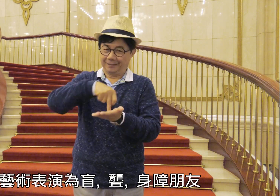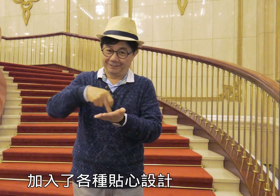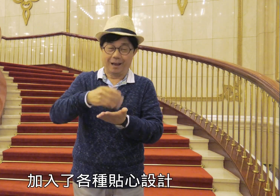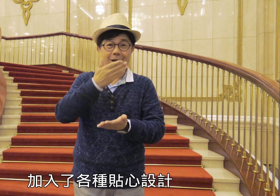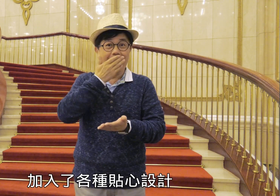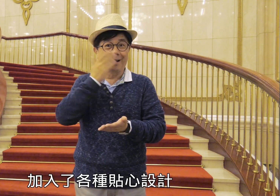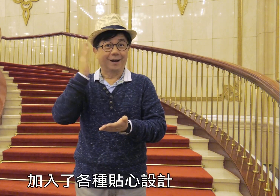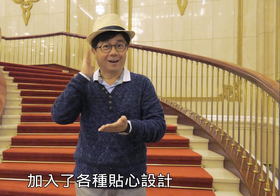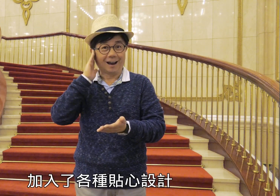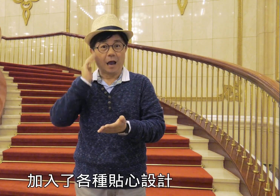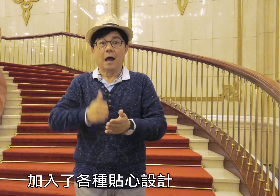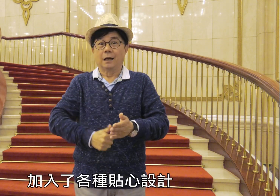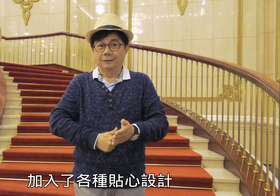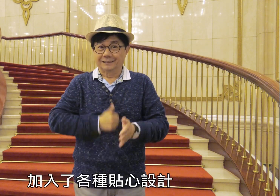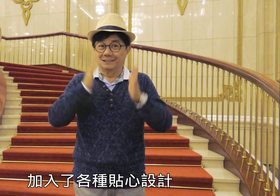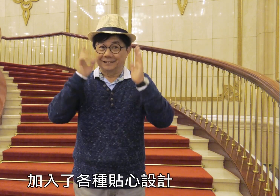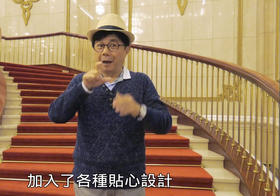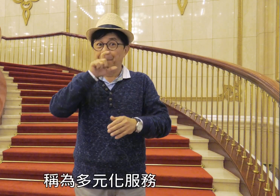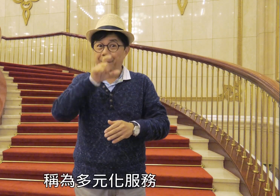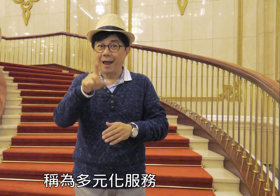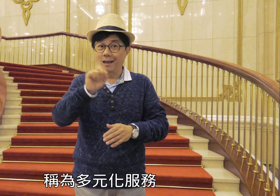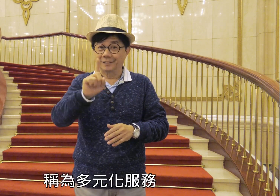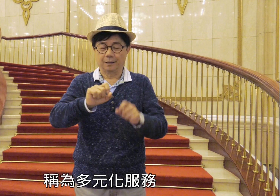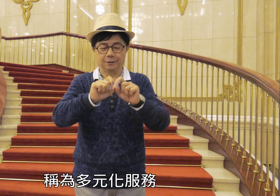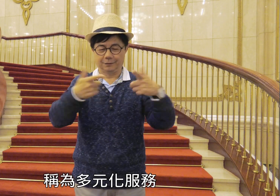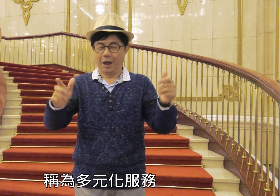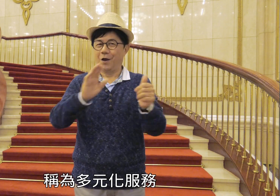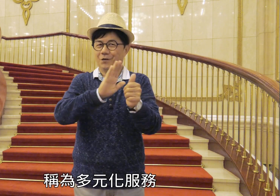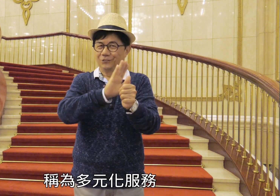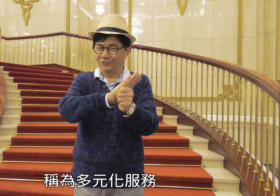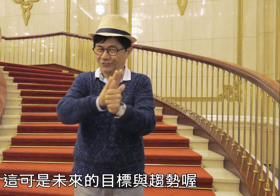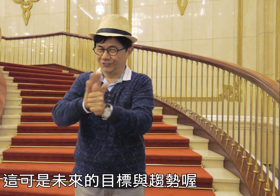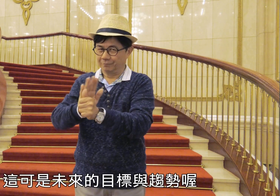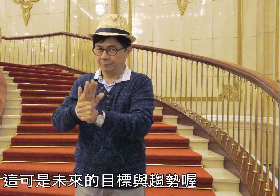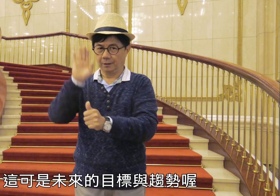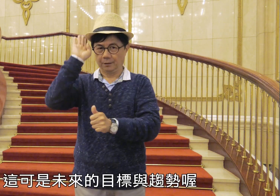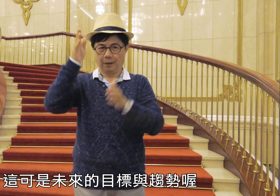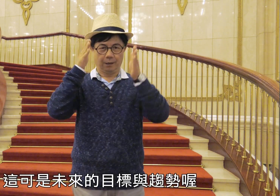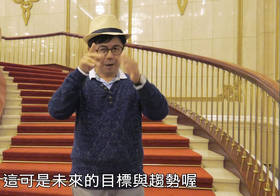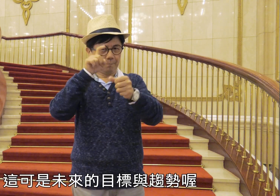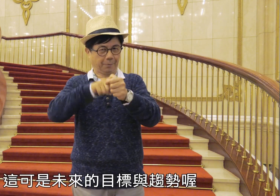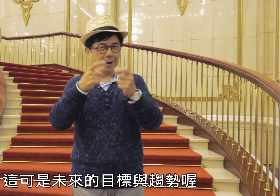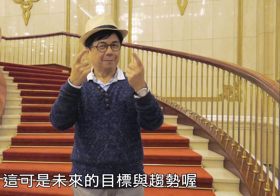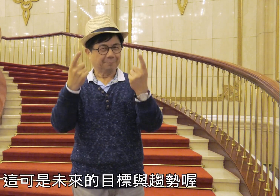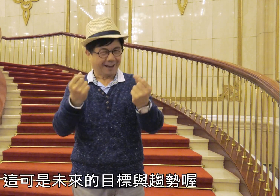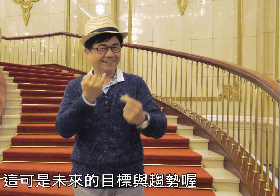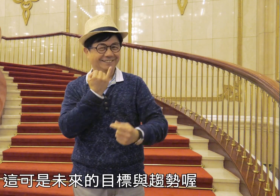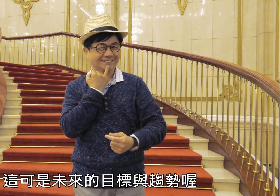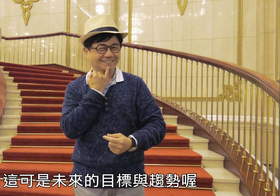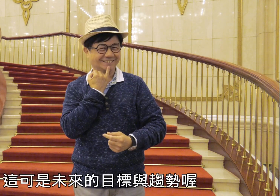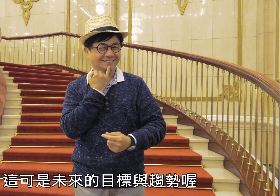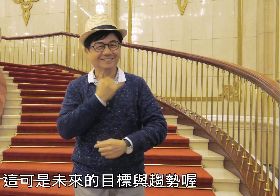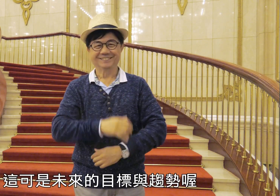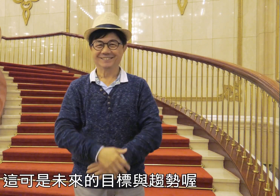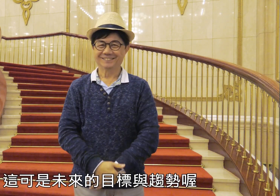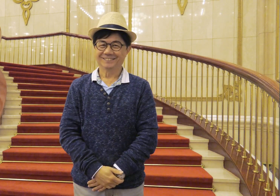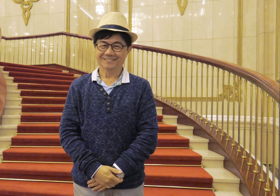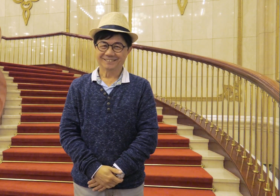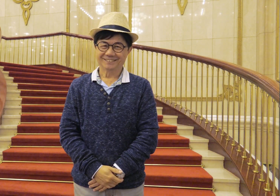障朋友加入的各种贴心设计，成为多元化服务，这可是未来的目标与趋势哦。